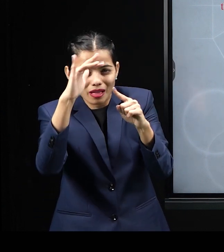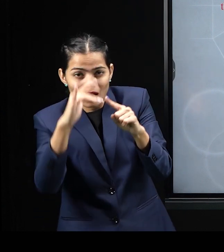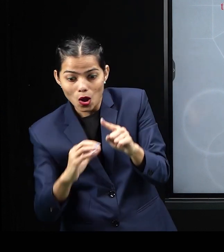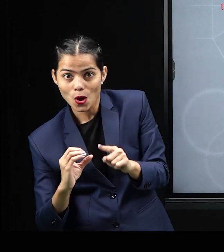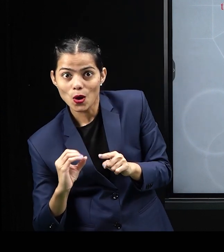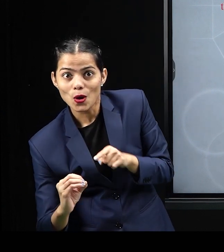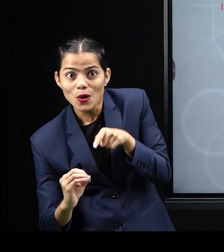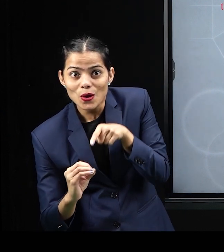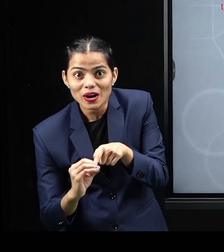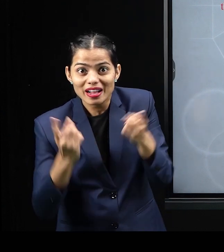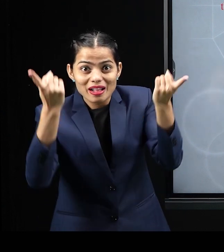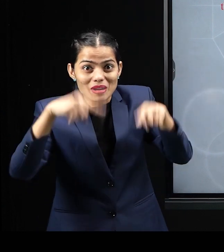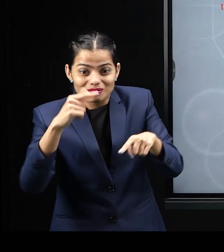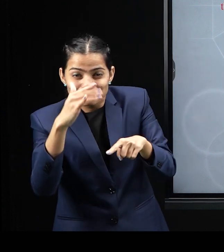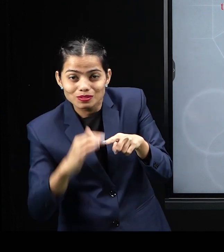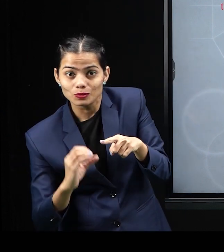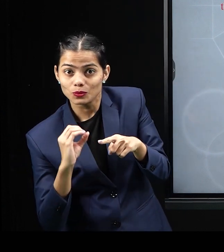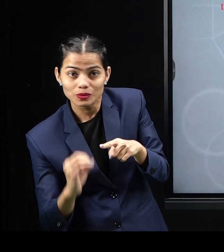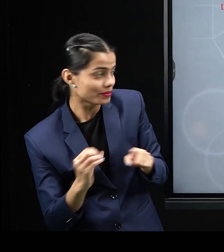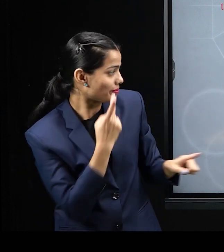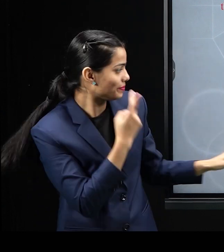ಈ ಹಂತದಲ್ಲಿ ಉಳಿದ =0.